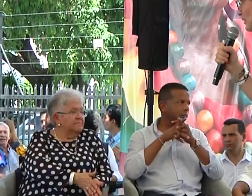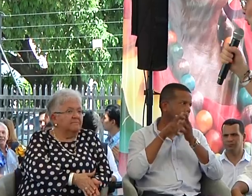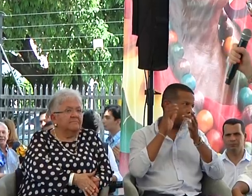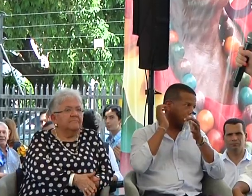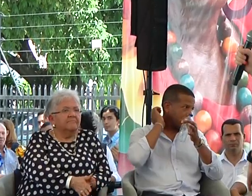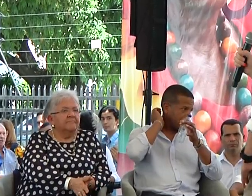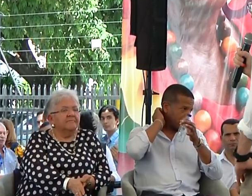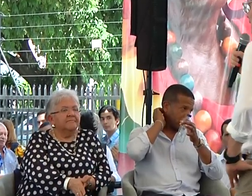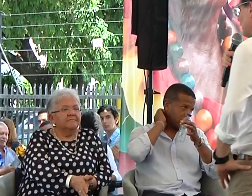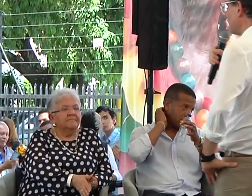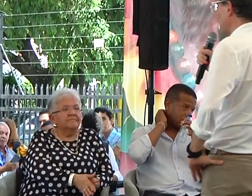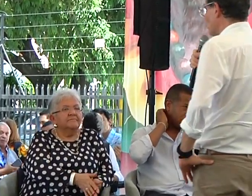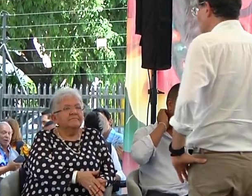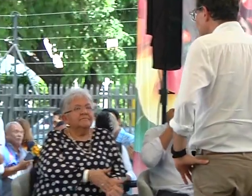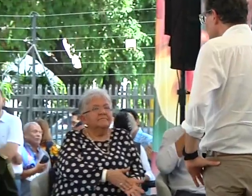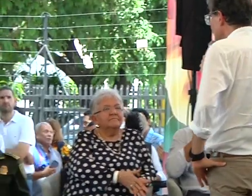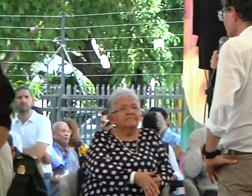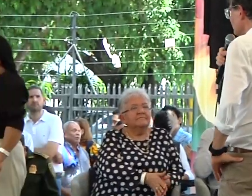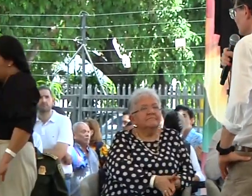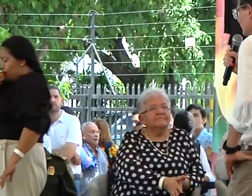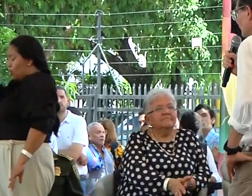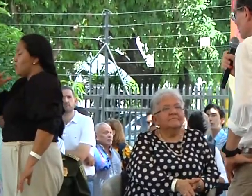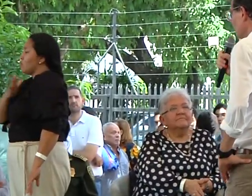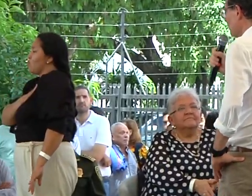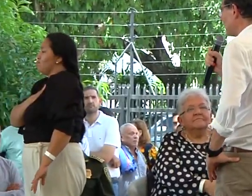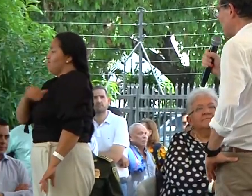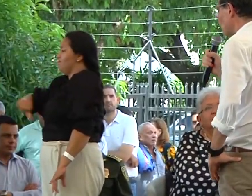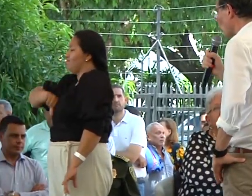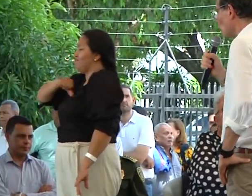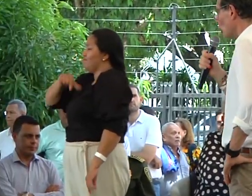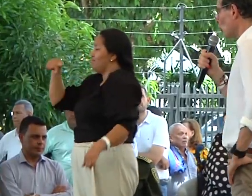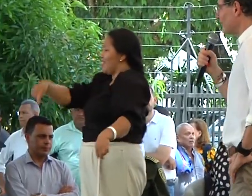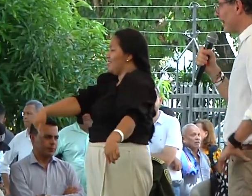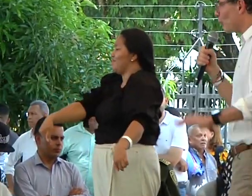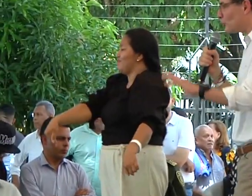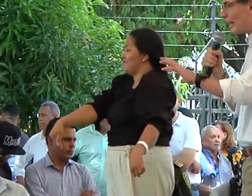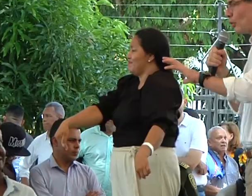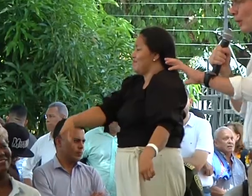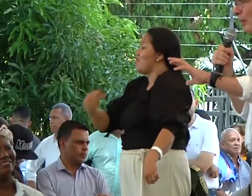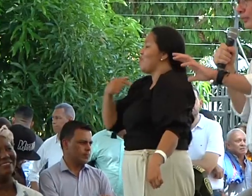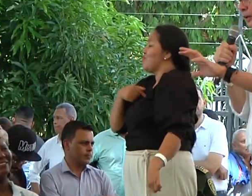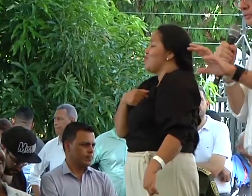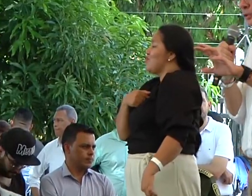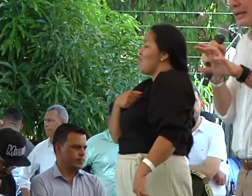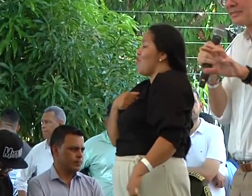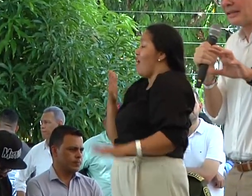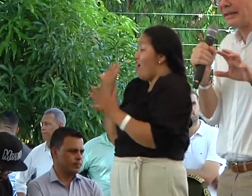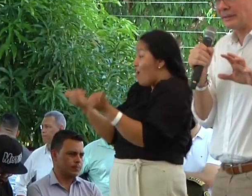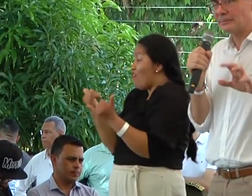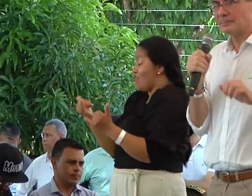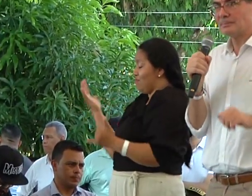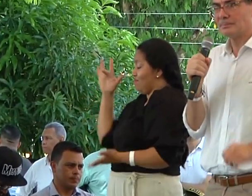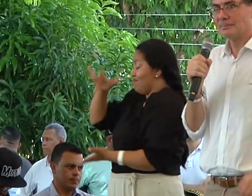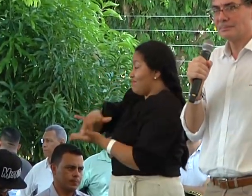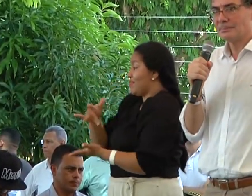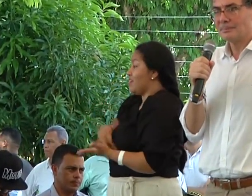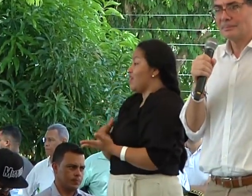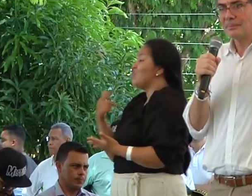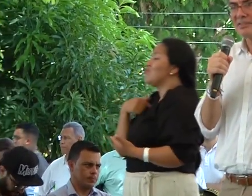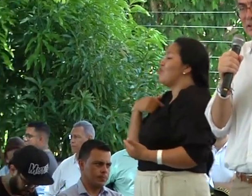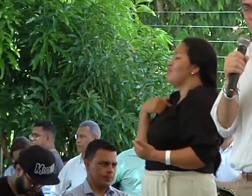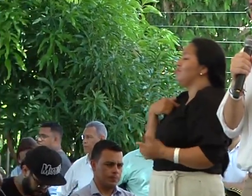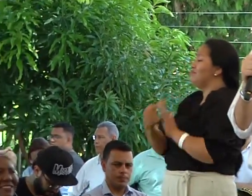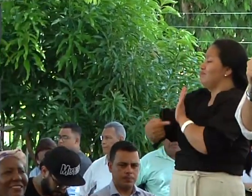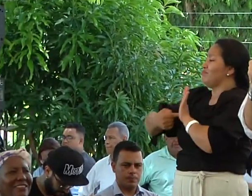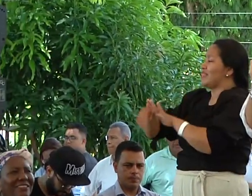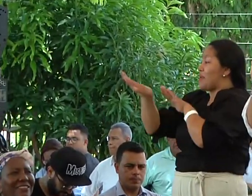Yo me siento orgulloso de apadrinar esta región. Me siento orgulloso de ser el vocero de lo que vamos a construir este día.